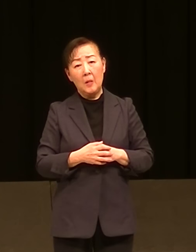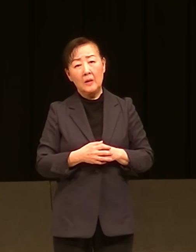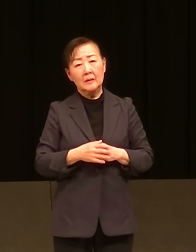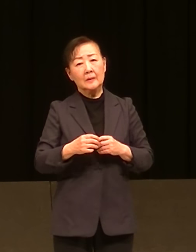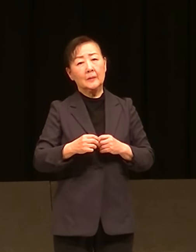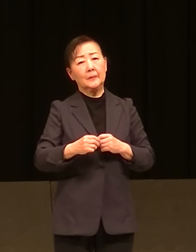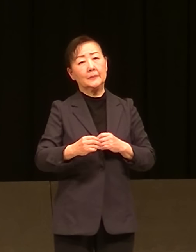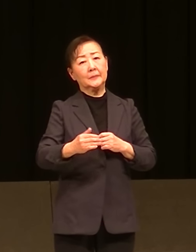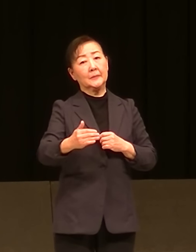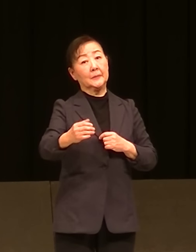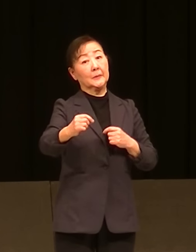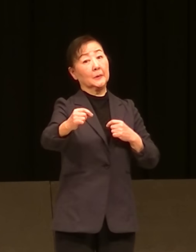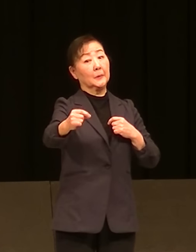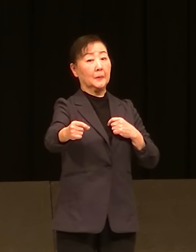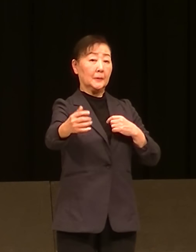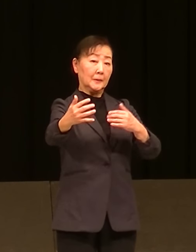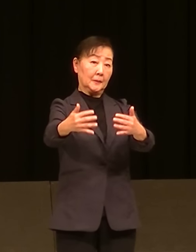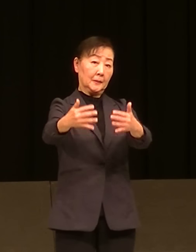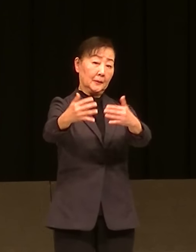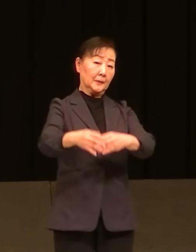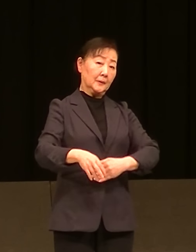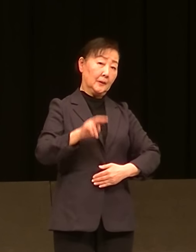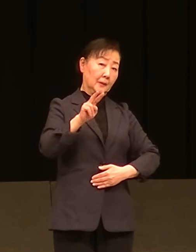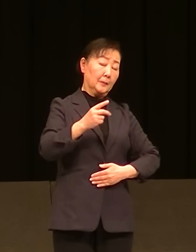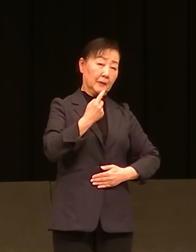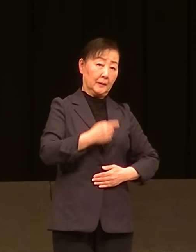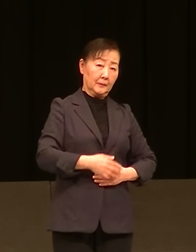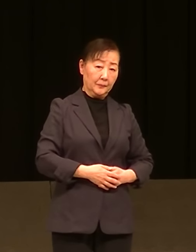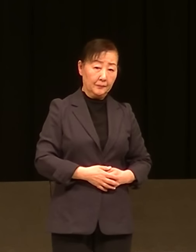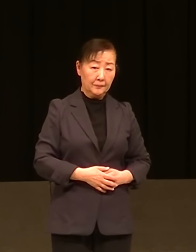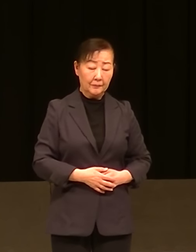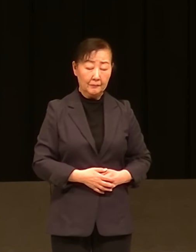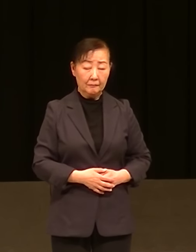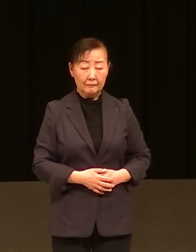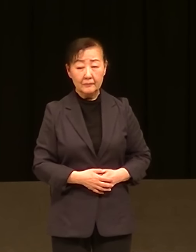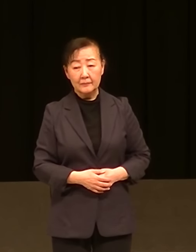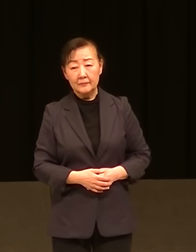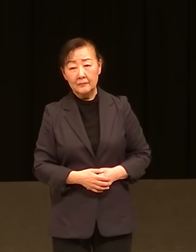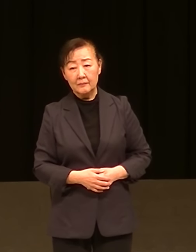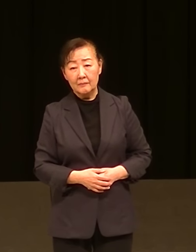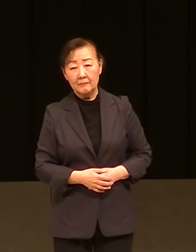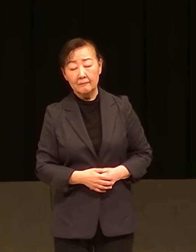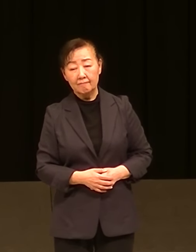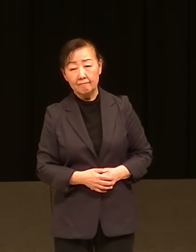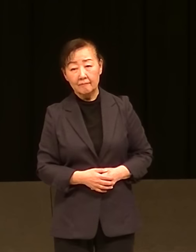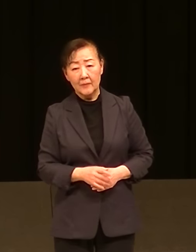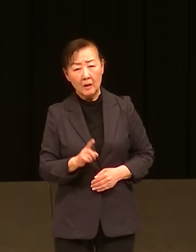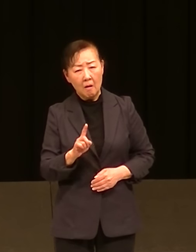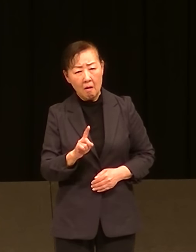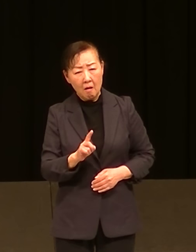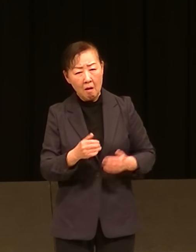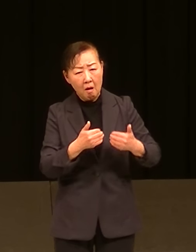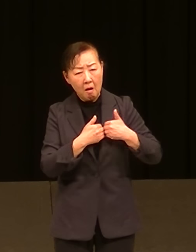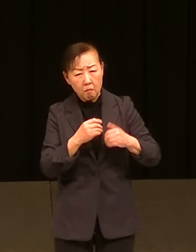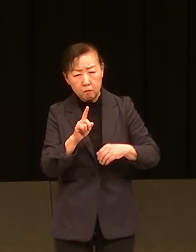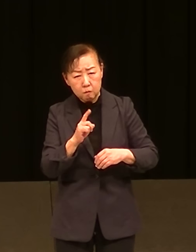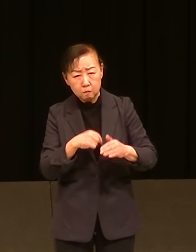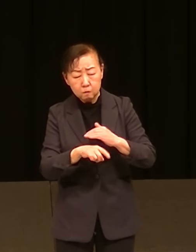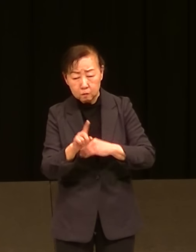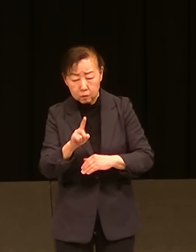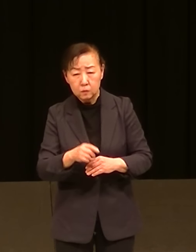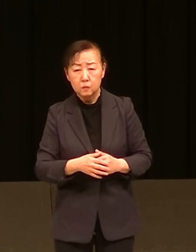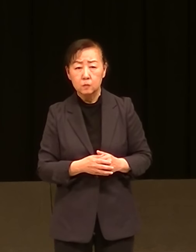ざかりながら見ているという感じだったんですが、何がこの、まあどう衝撃的だったかっ